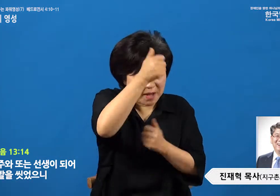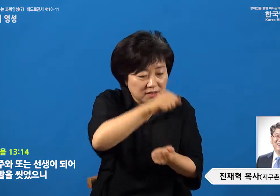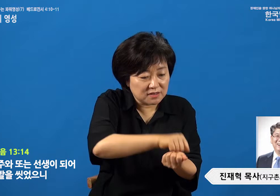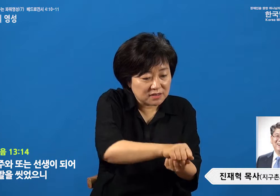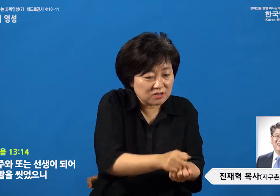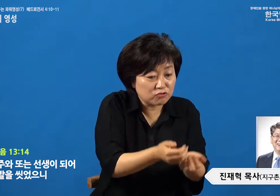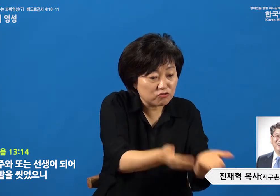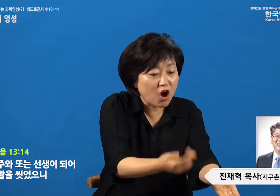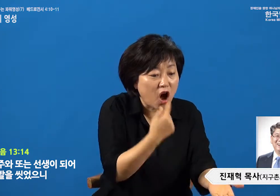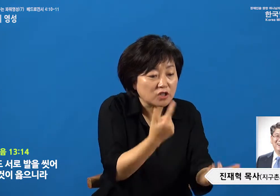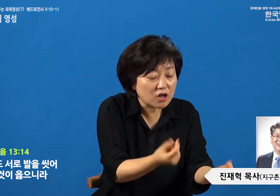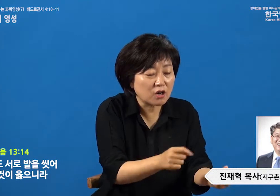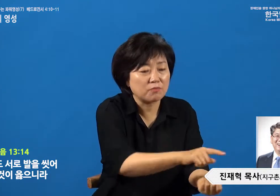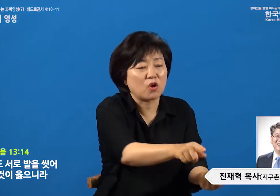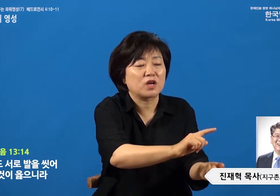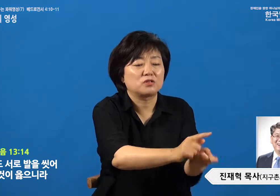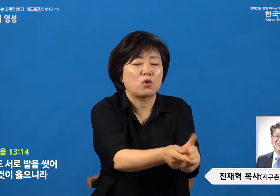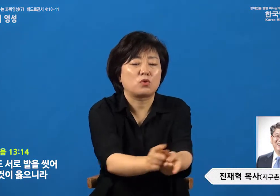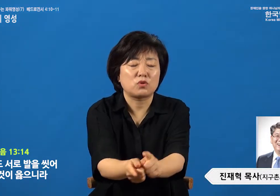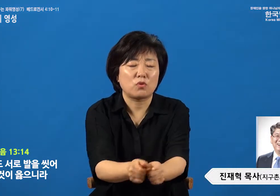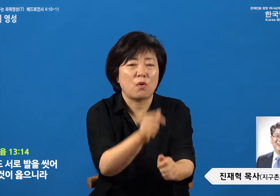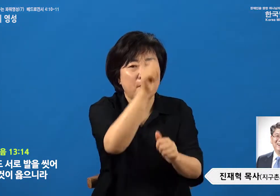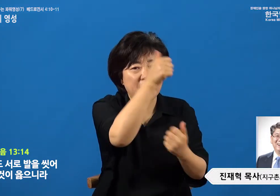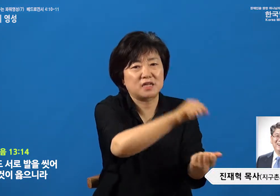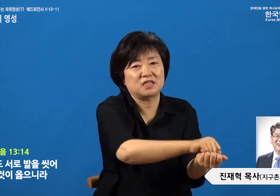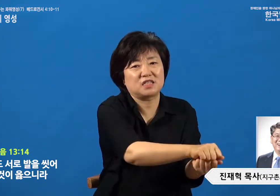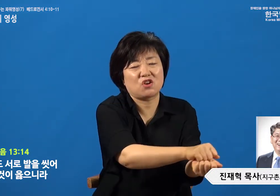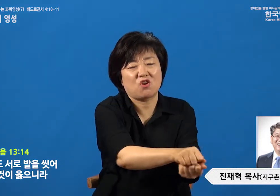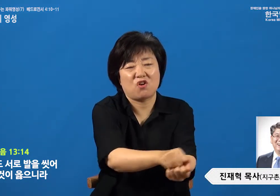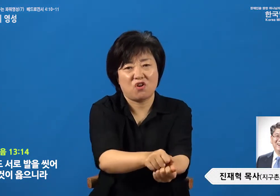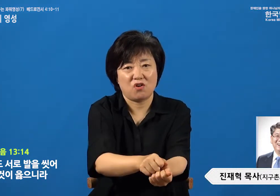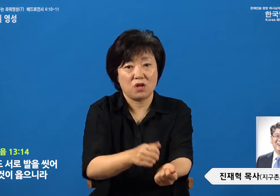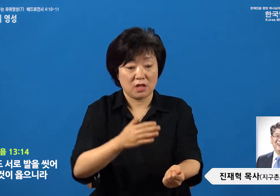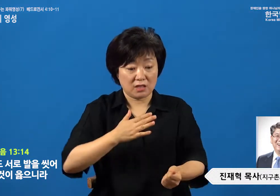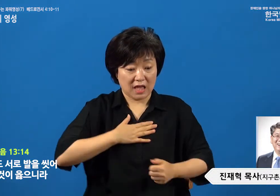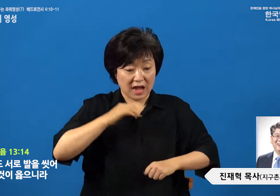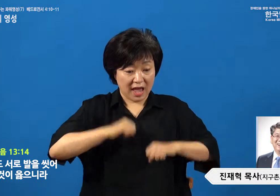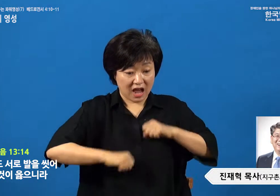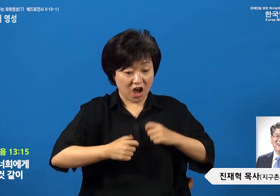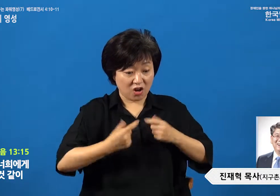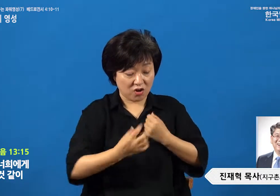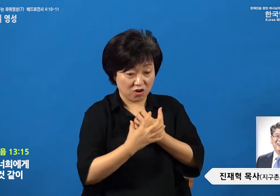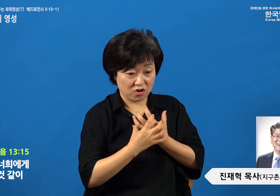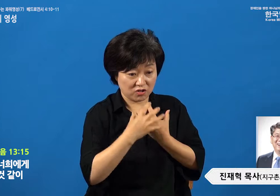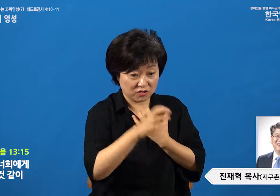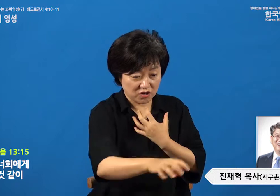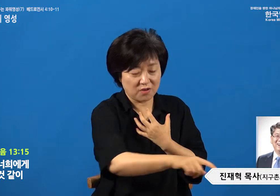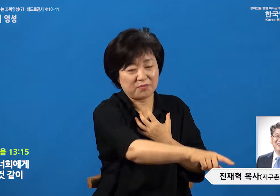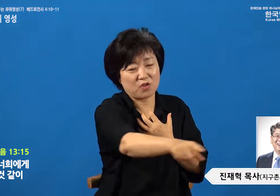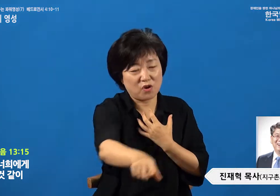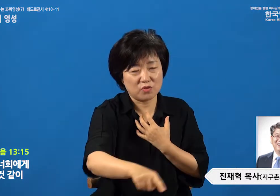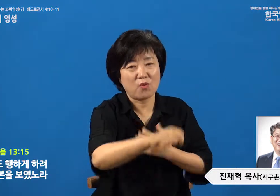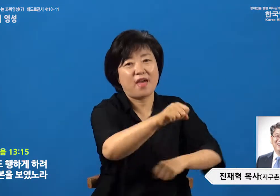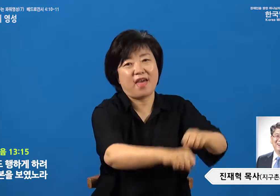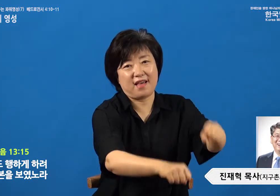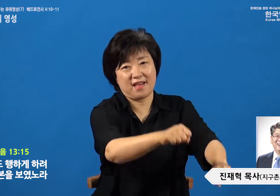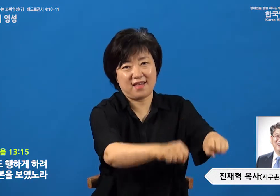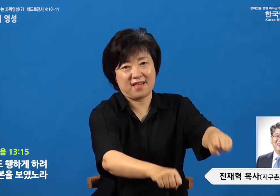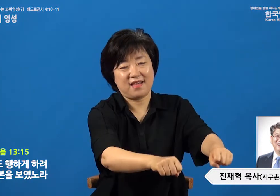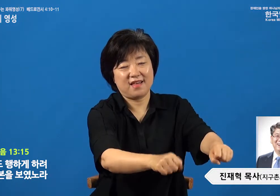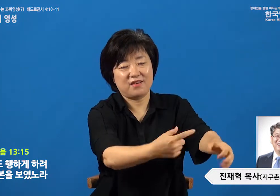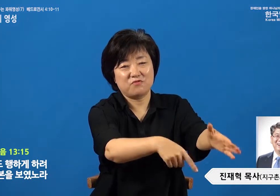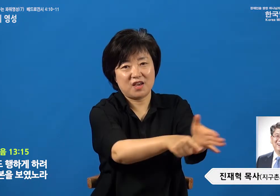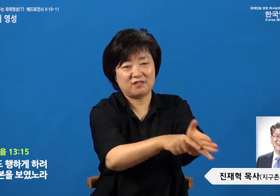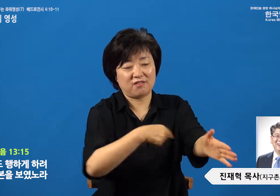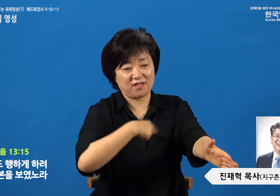발을 씻어주는 것이 옳으니라. 내가 너희에게 행한 것 같이 너희도 행하게 하려 하여 본을